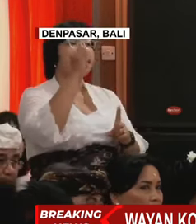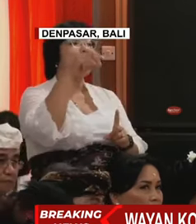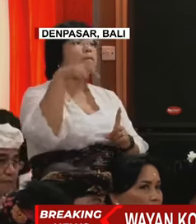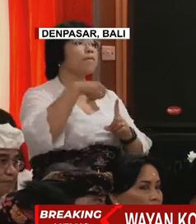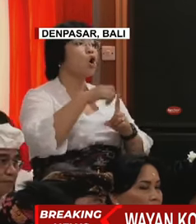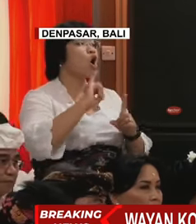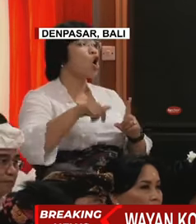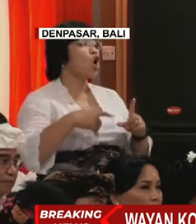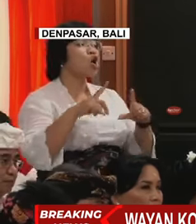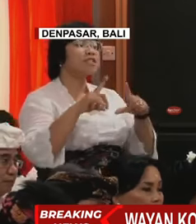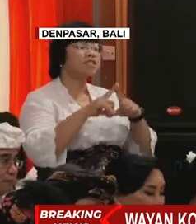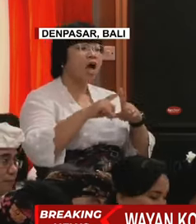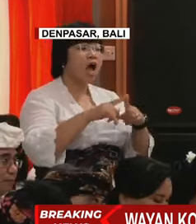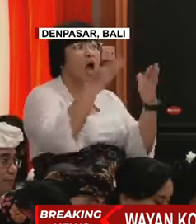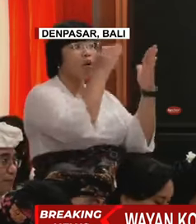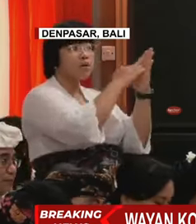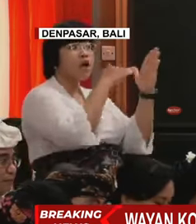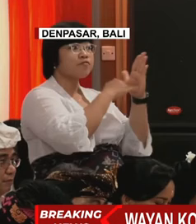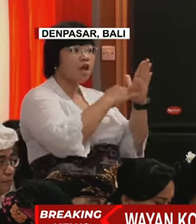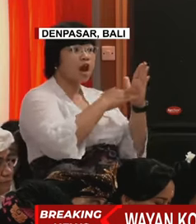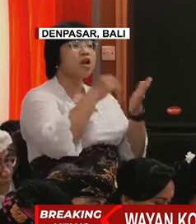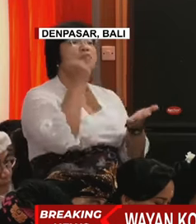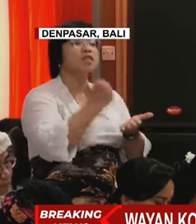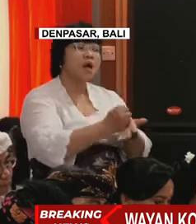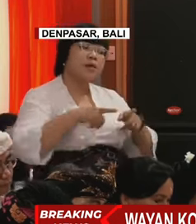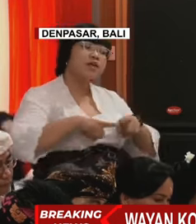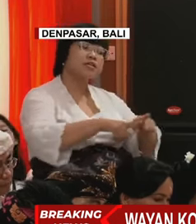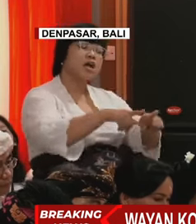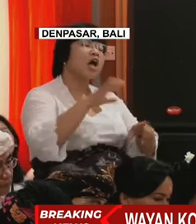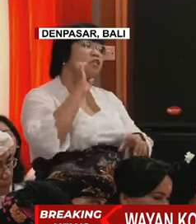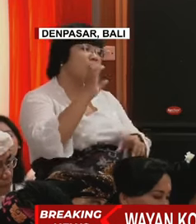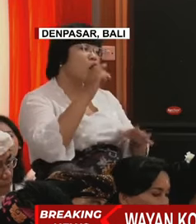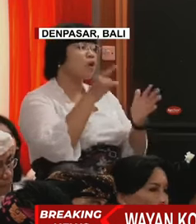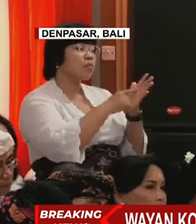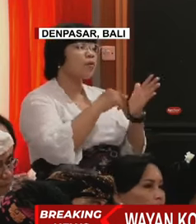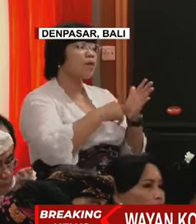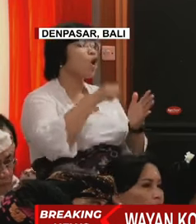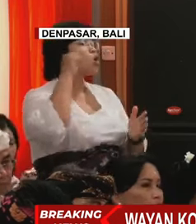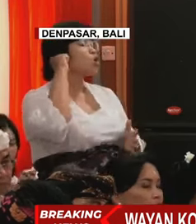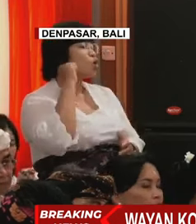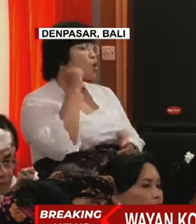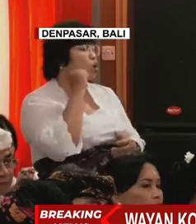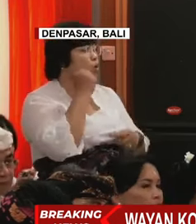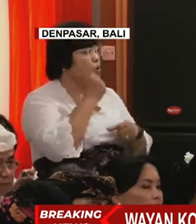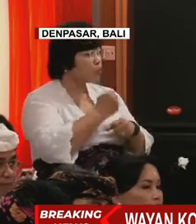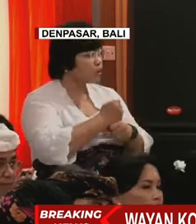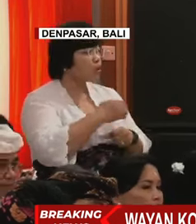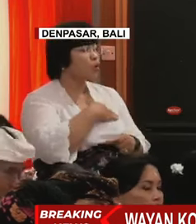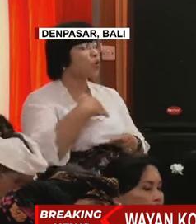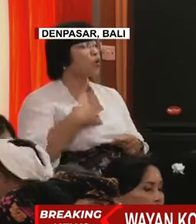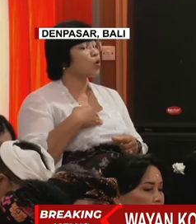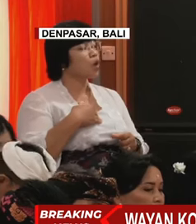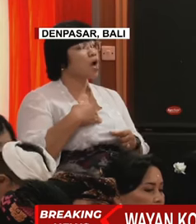kebijakan kalaupun lawannya memiliki rekam jejak yang baik Tapi kalau ia datang dengan platform kebijakan yang EE